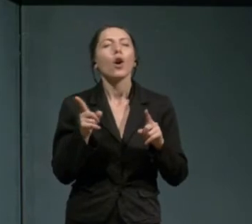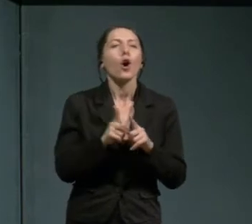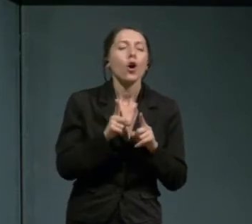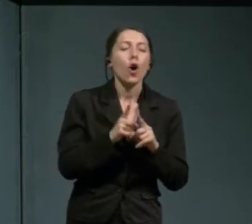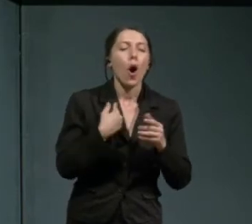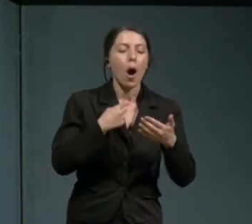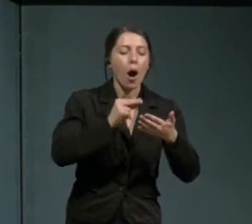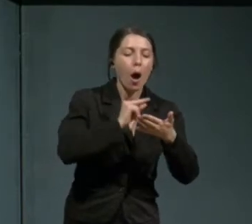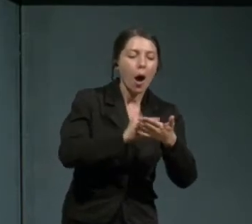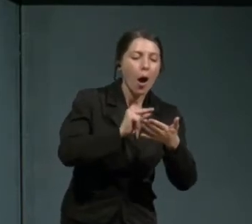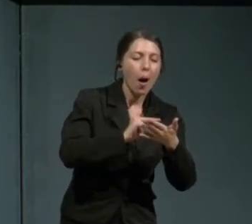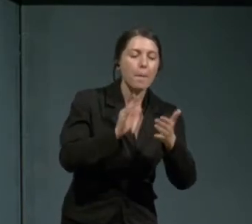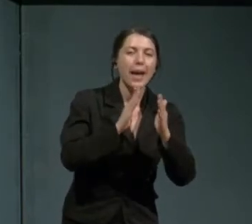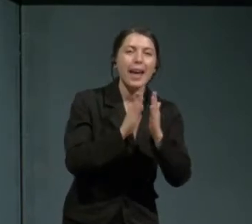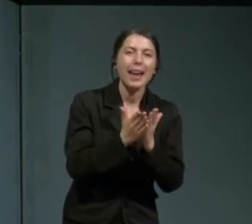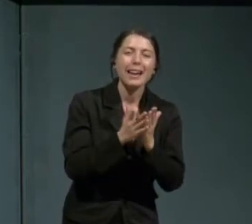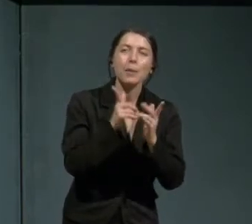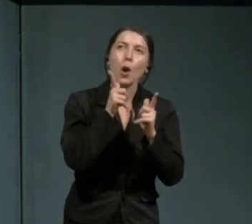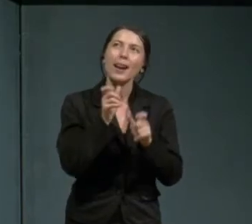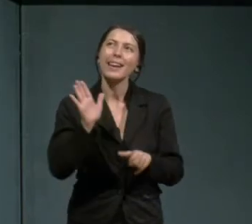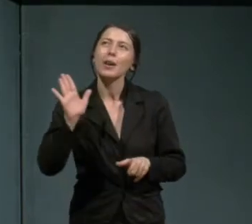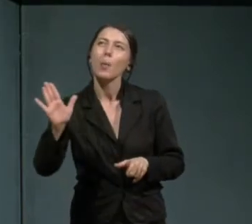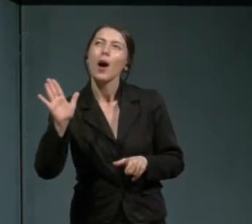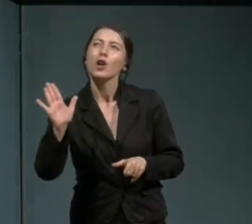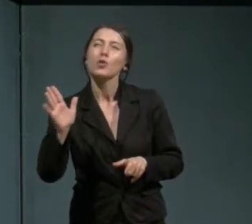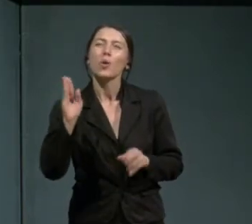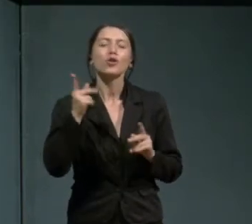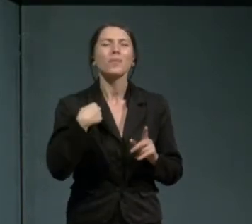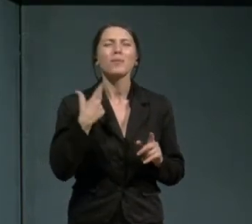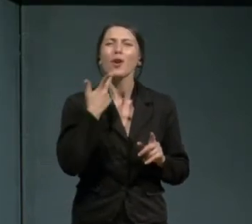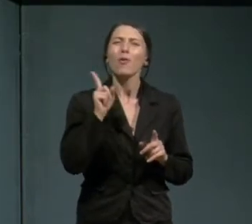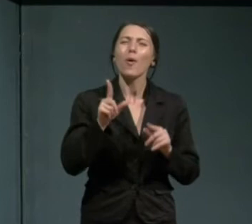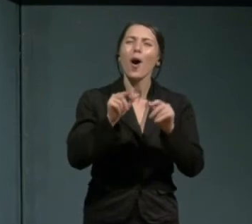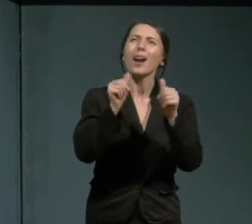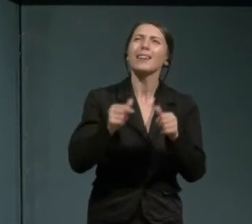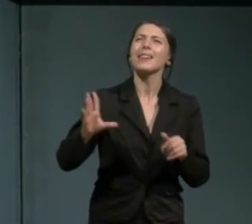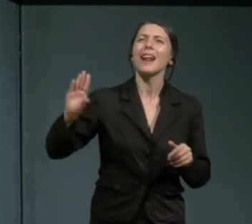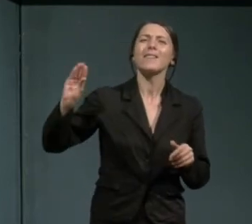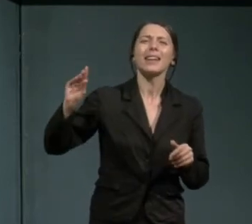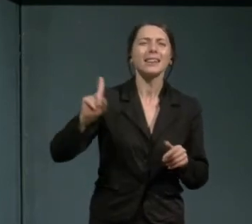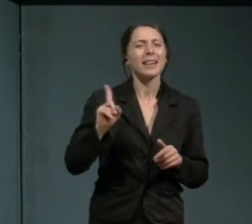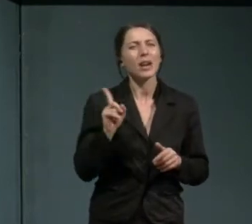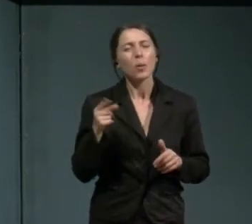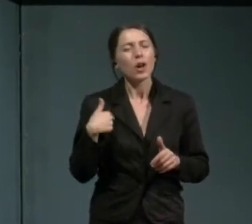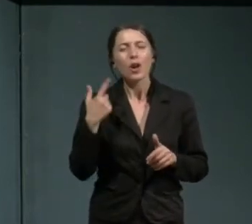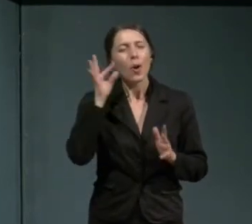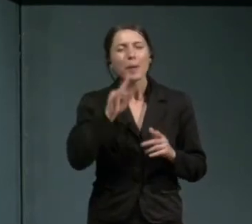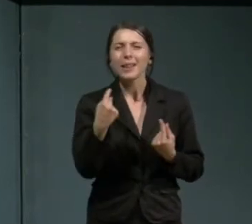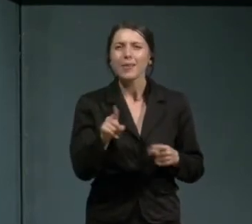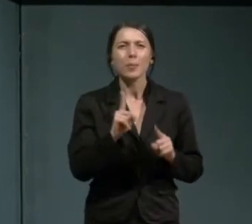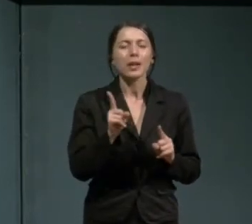con la lingua dei giovani non volevo essere un ventriloquo non era questo mio obiettivo